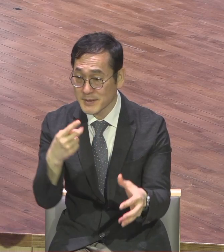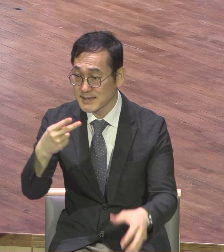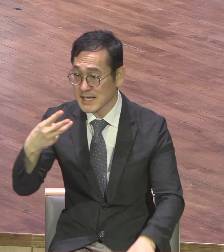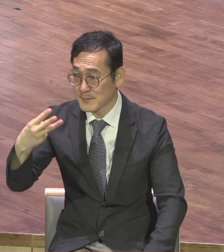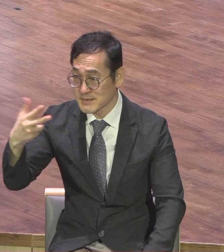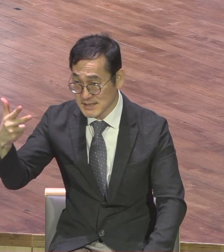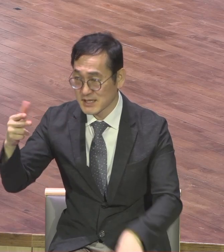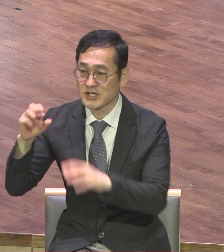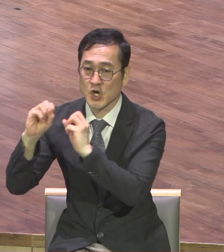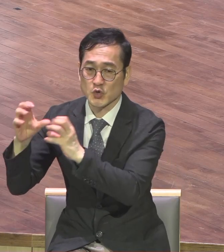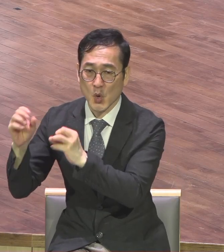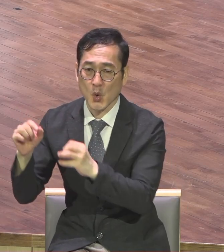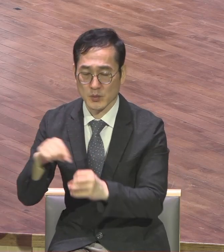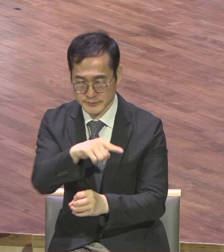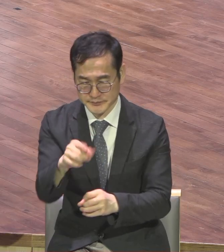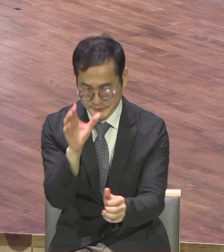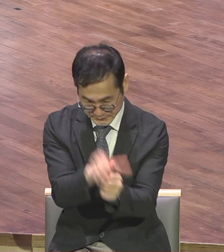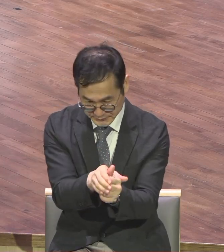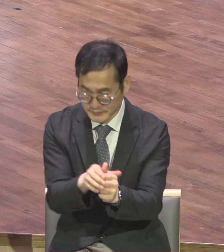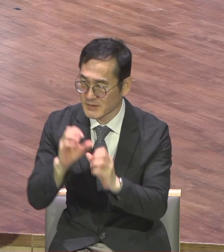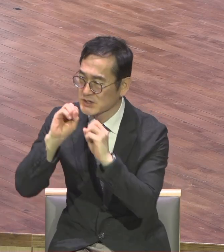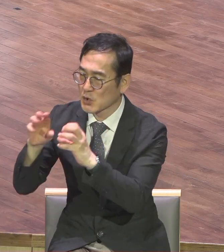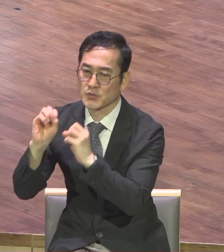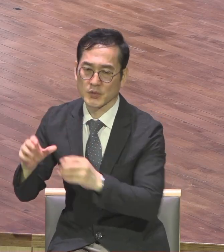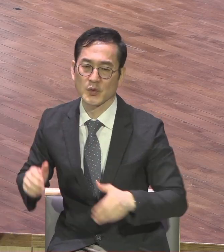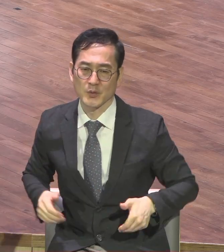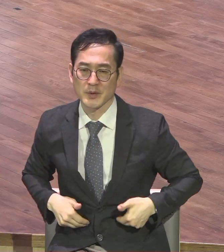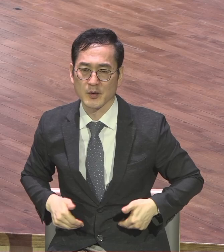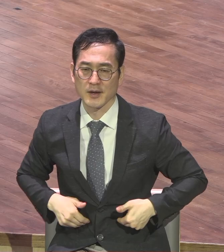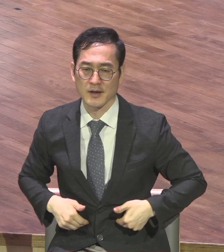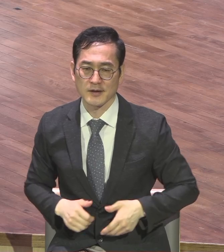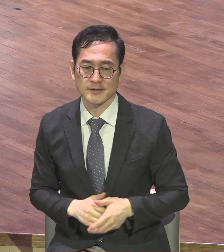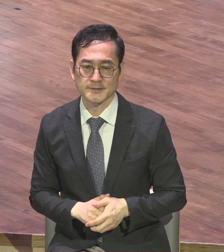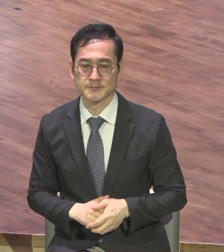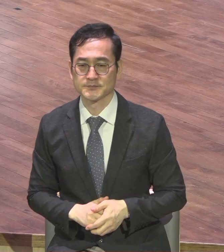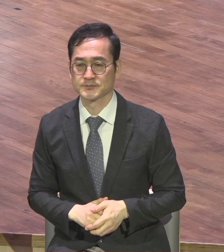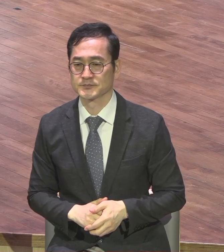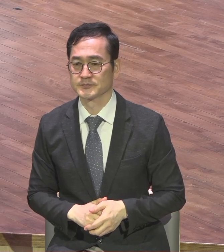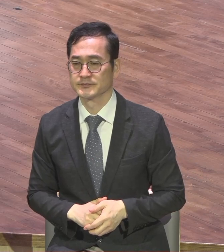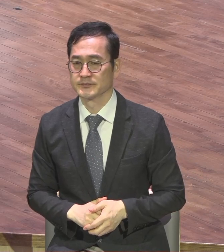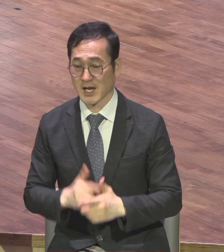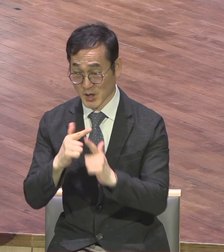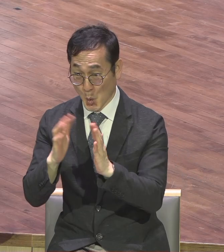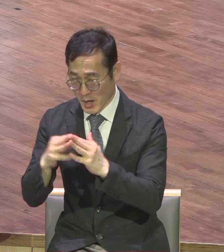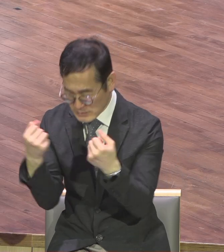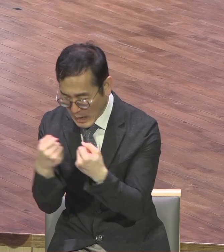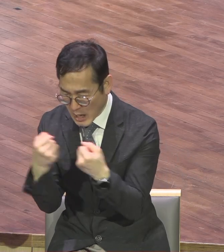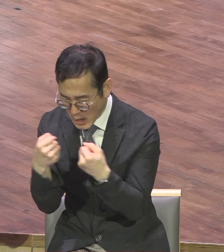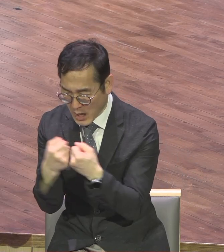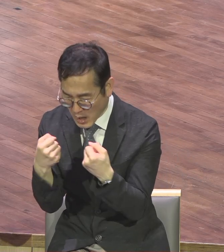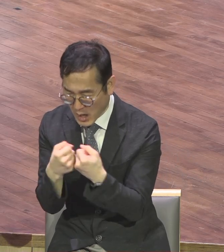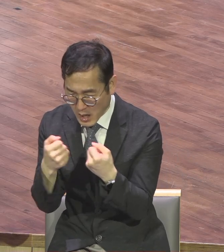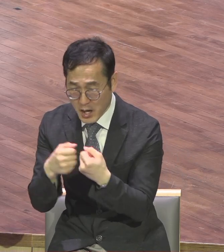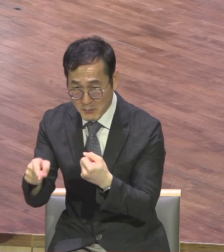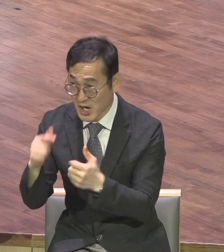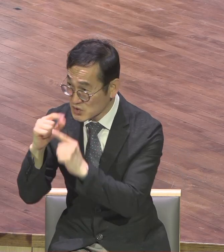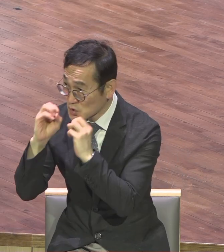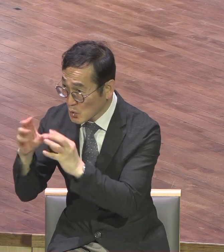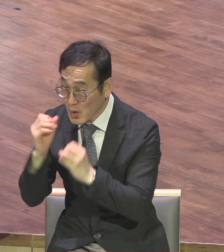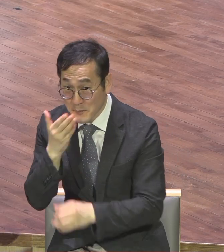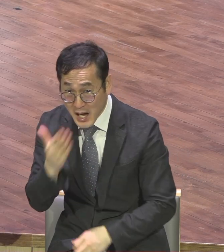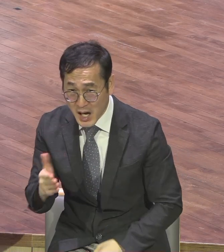우리 자체에서의 원리서 딱 힘이 딱 생겨 237 선교하지. 아, 교회 안에 분쟁이 있고 교회 안에 갈등인데 뭘